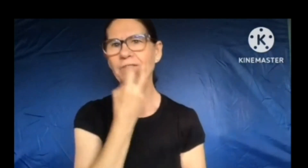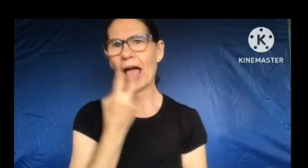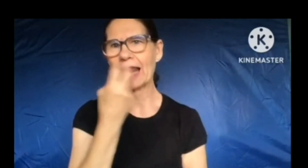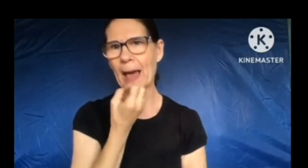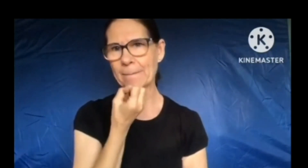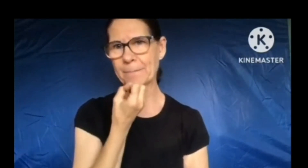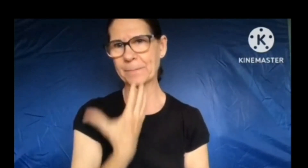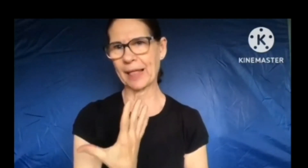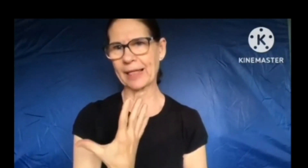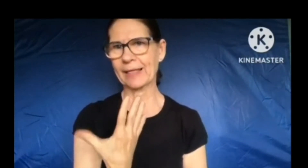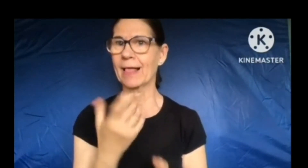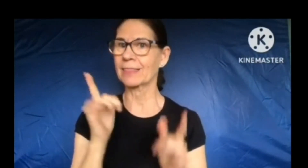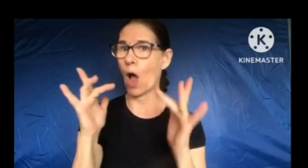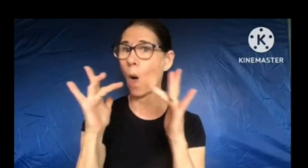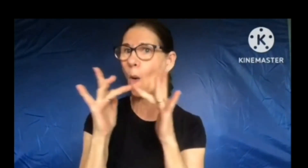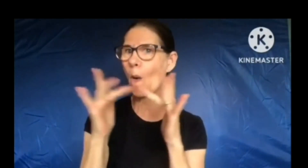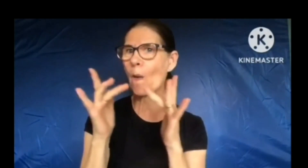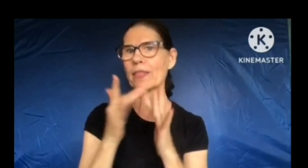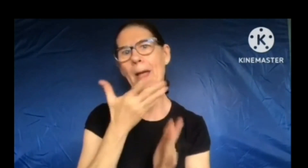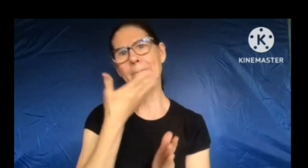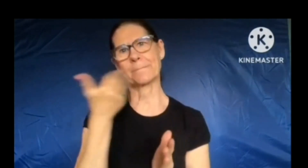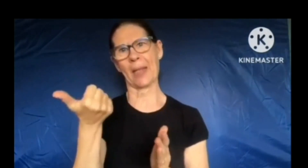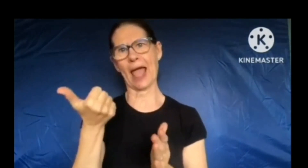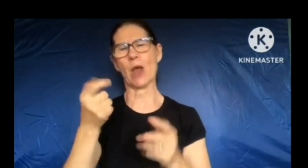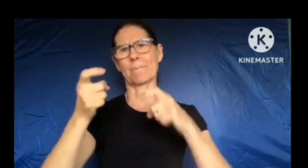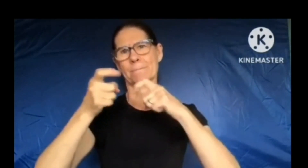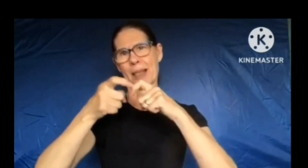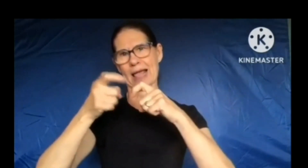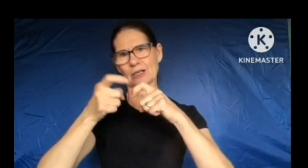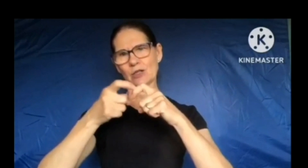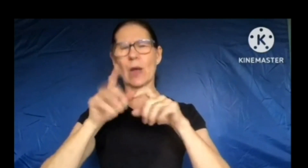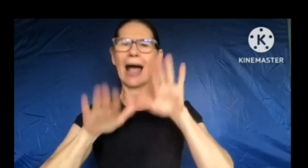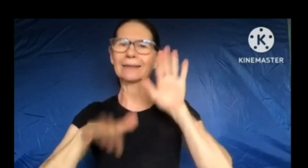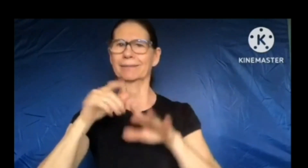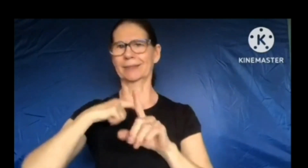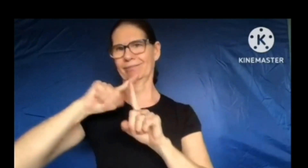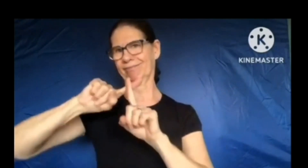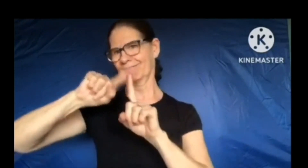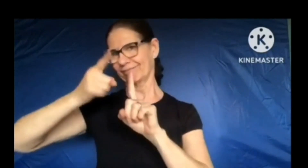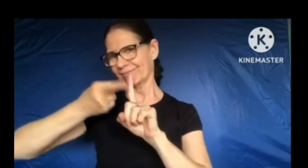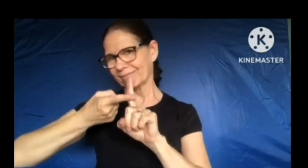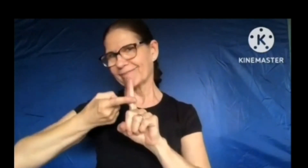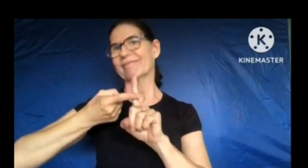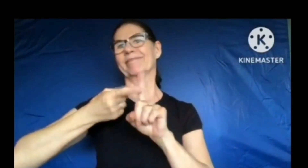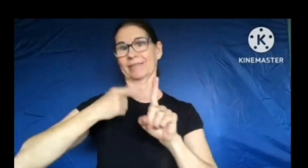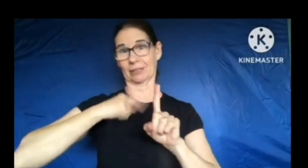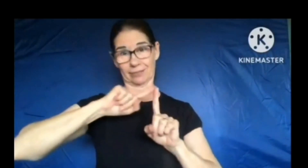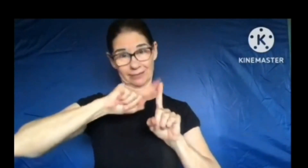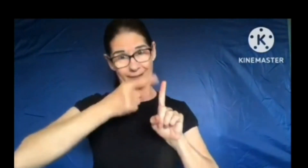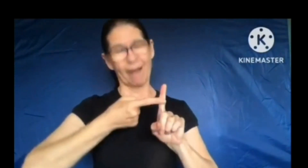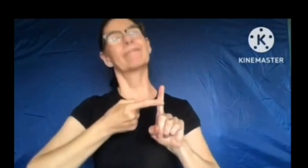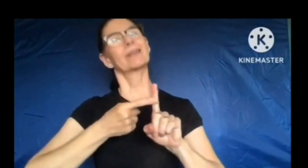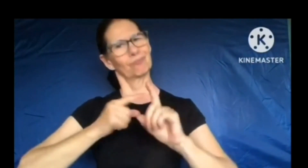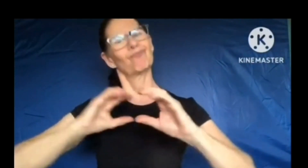Roberto. Ele fala bem, ele é oralizado, ele tem bastante contato com o médico. Quando eu estava